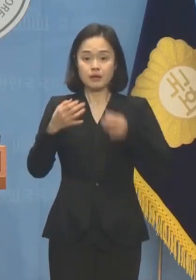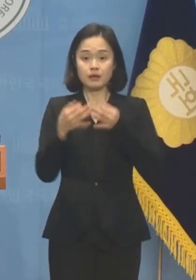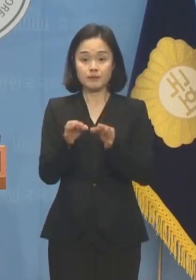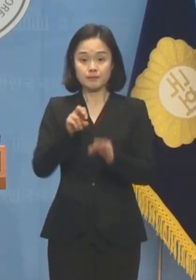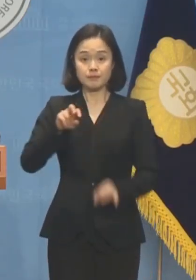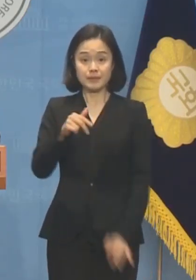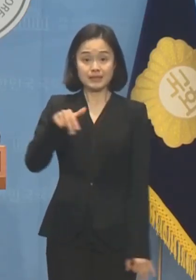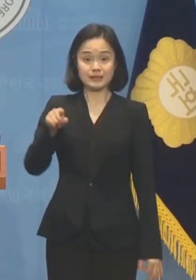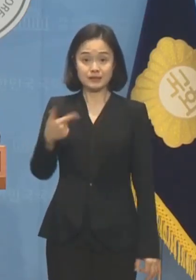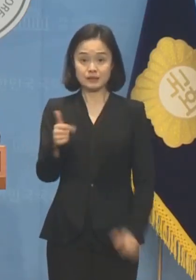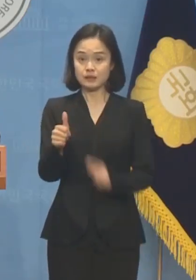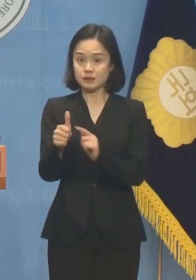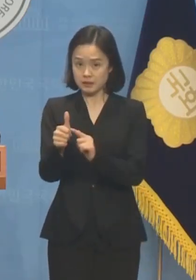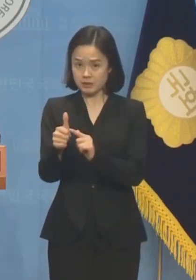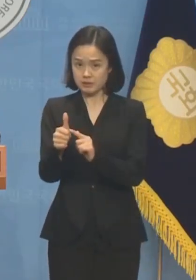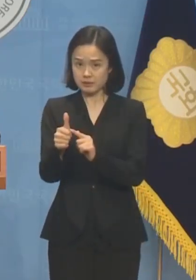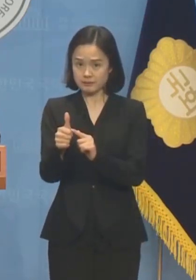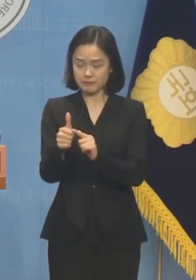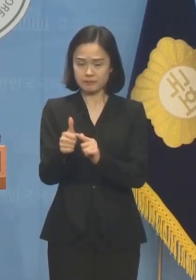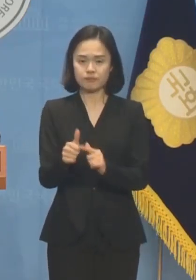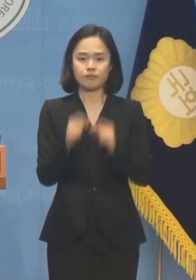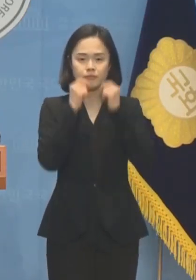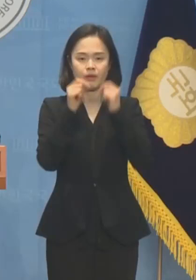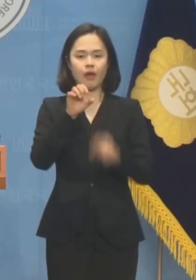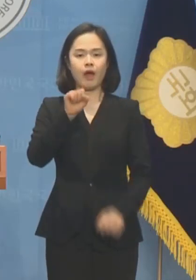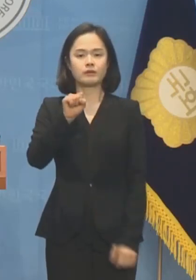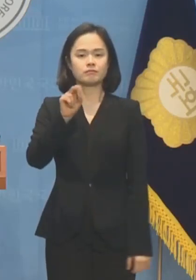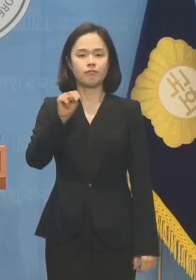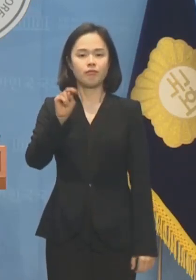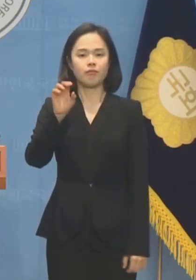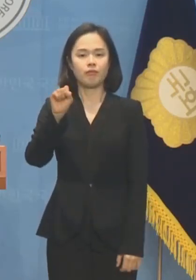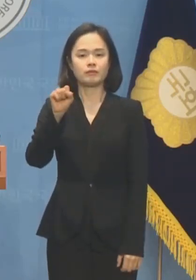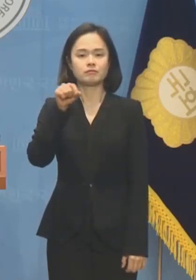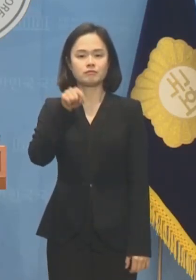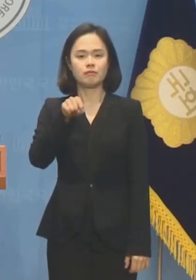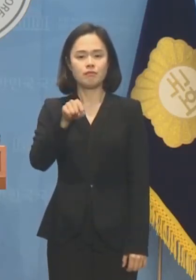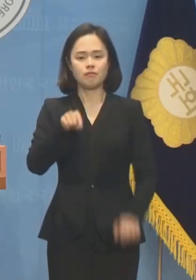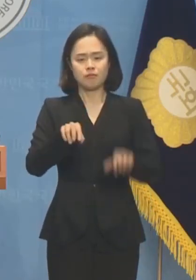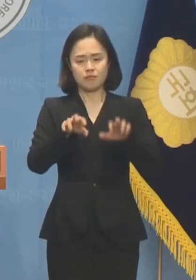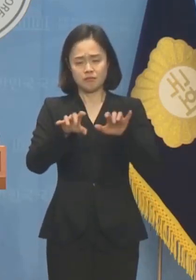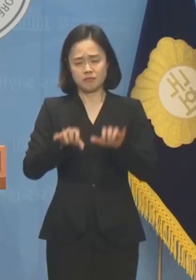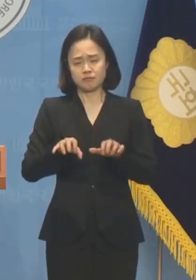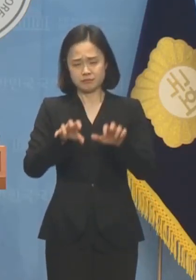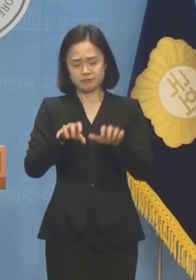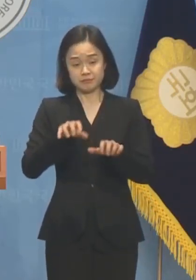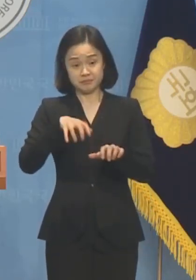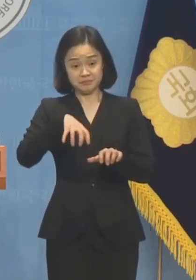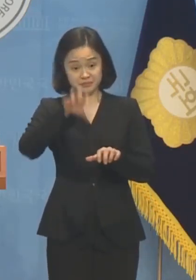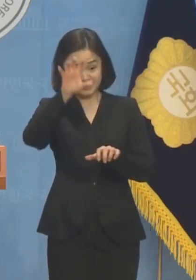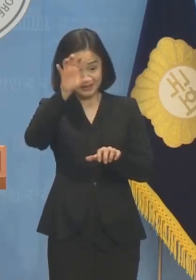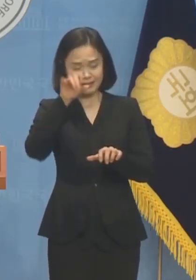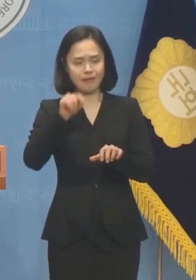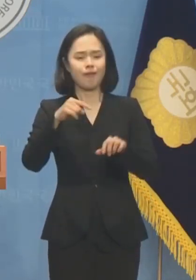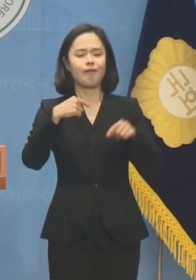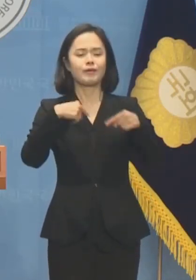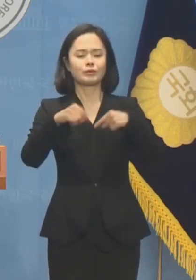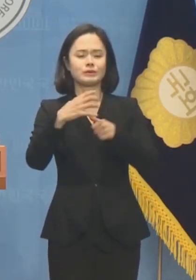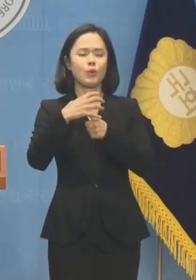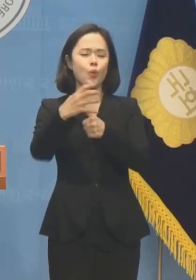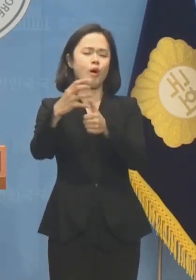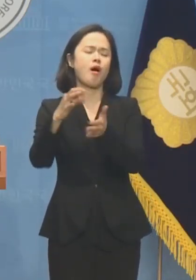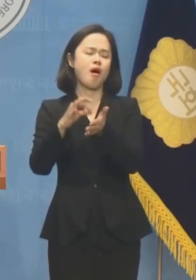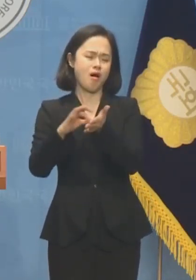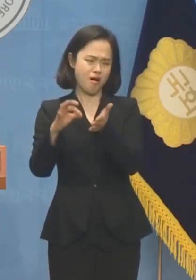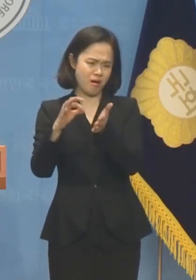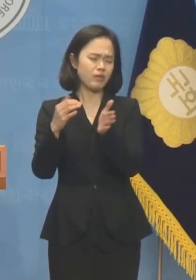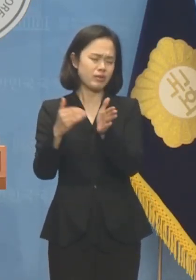민주당의 프락치 공작이라는 글을 게시하며 책임을 전가했다는 점입니다. 자신이 이를